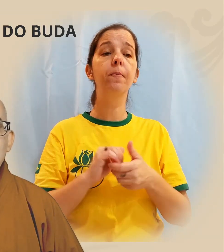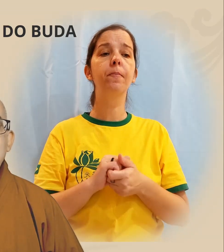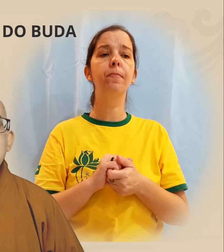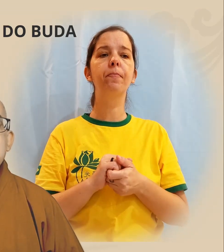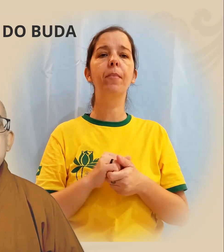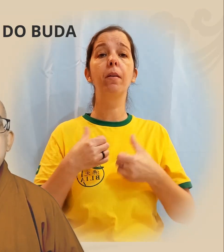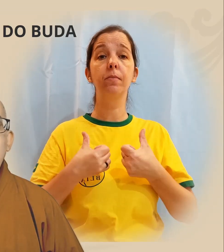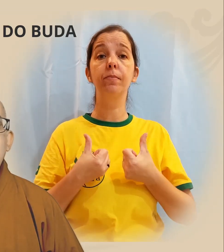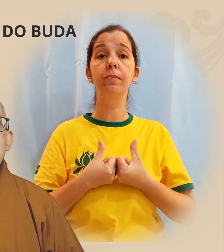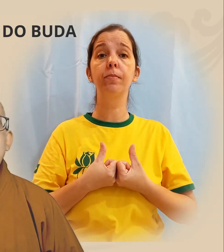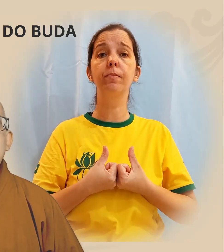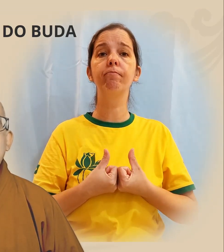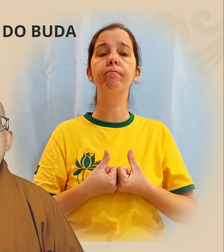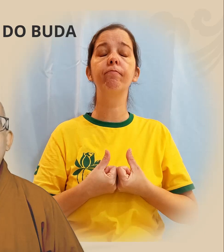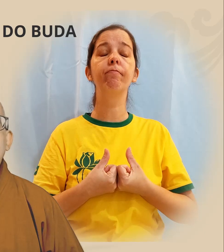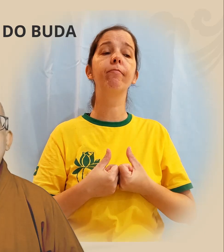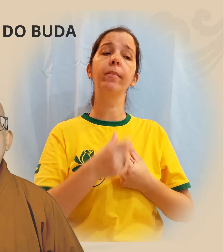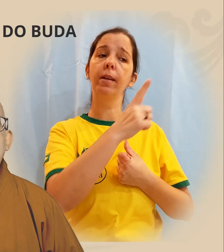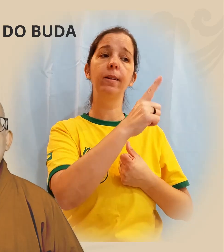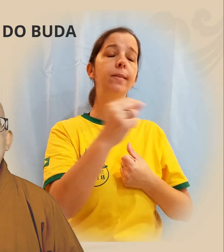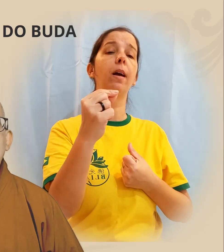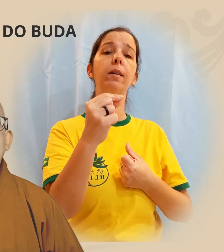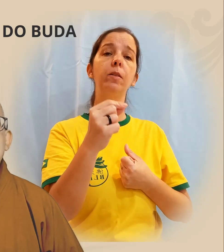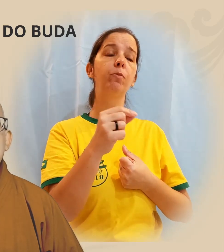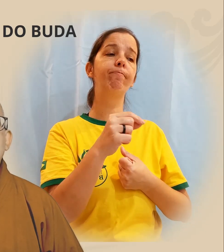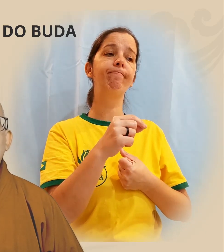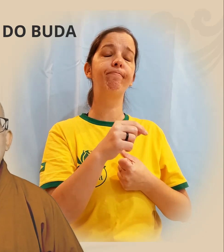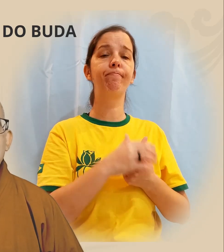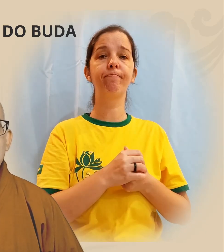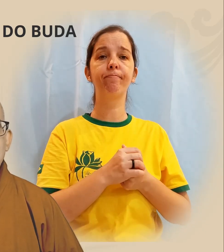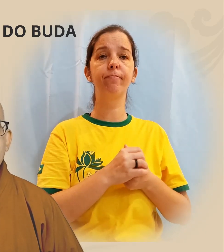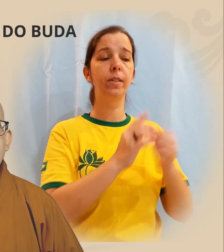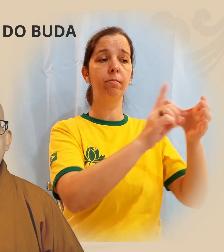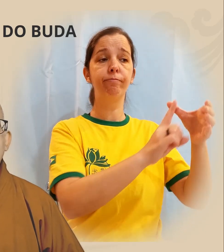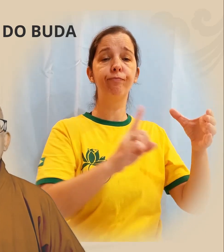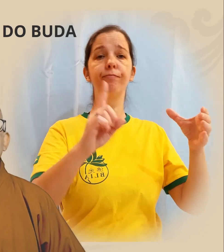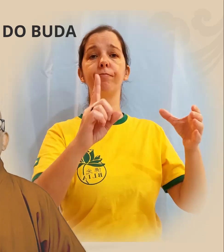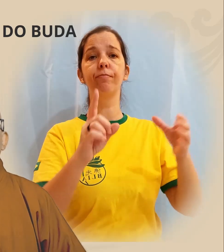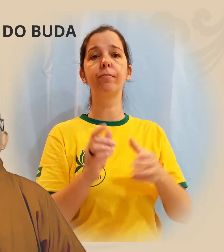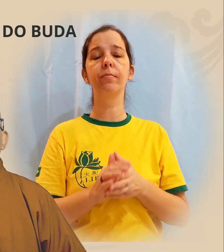tempo, Siddhartha também deixa esse professor.